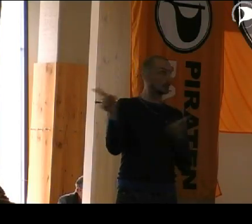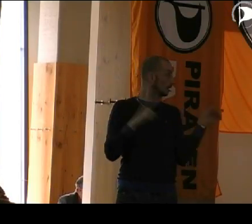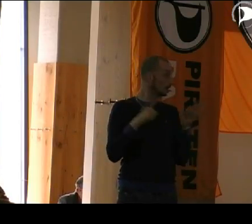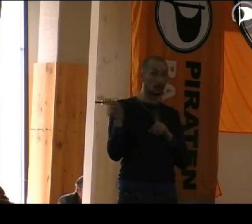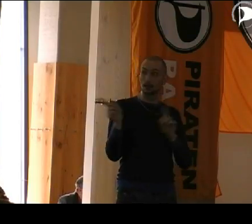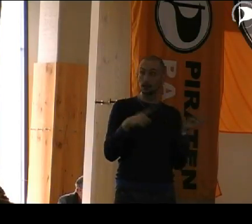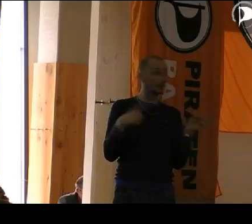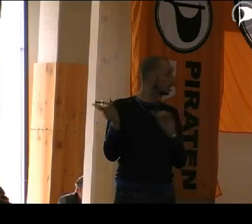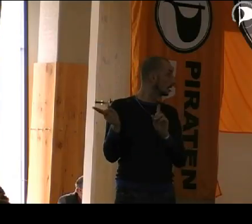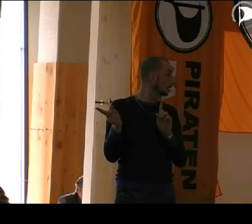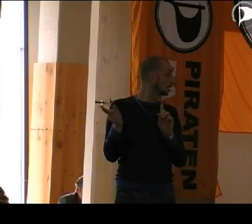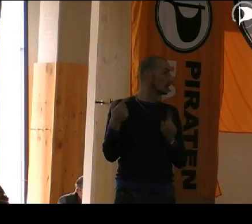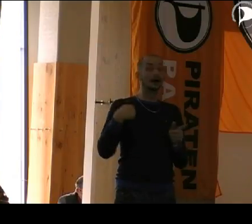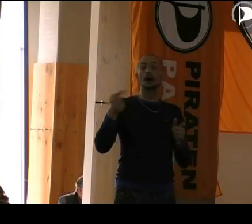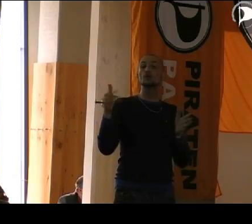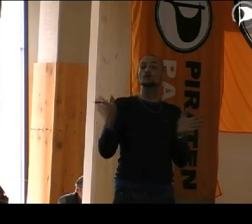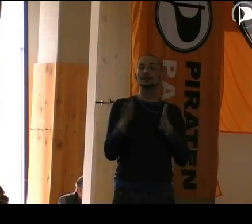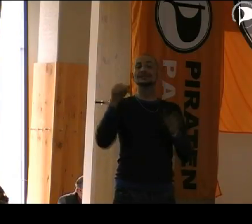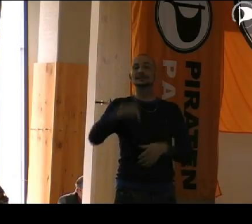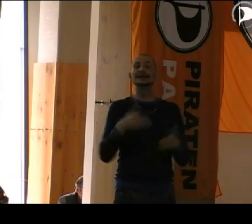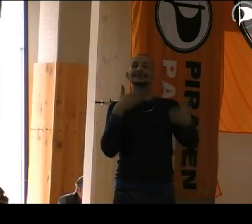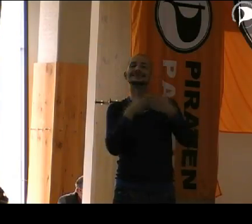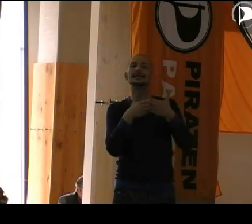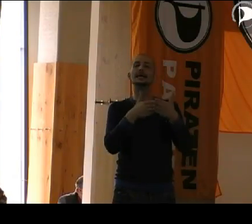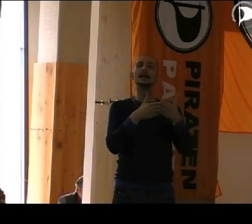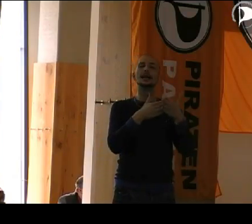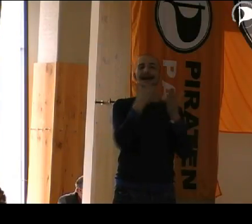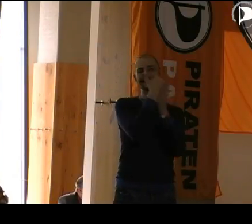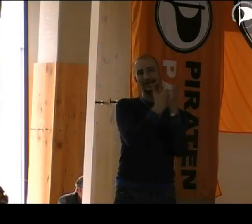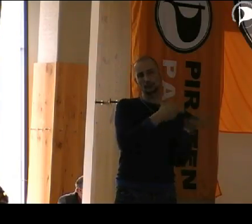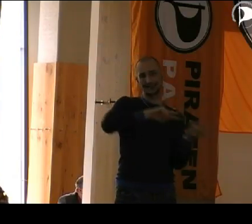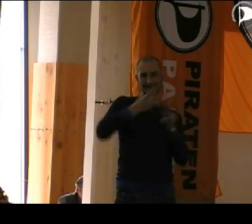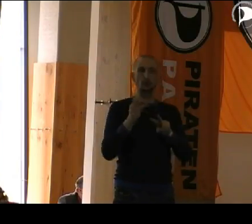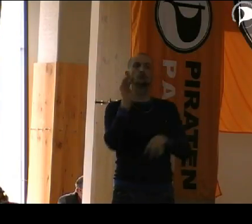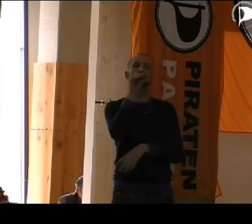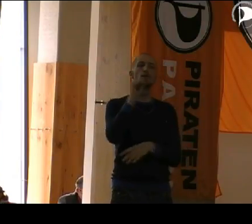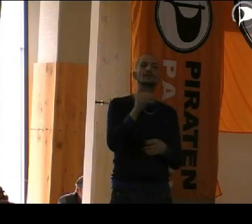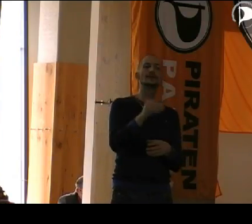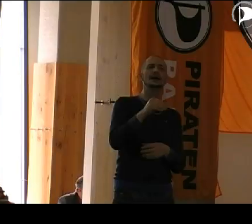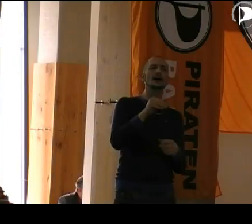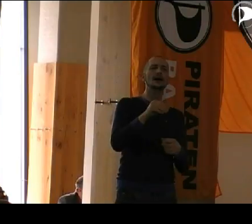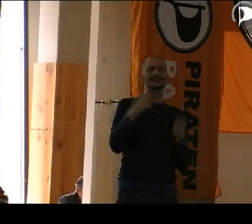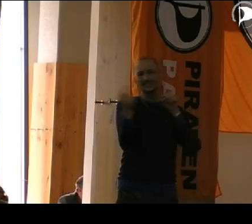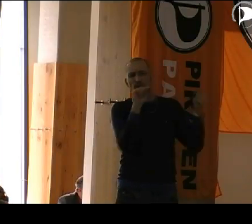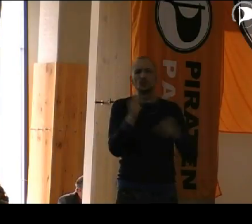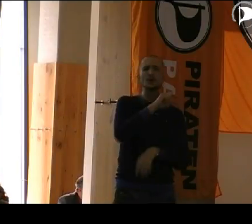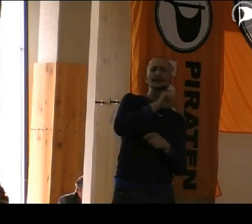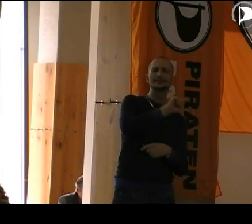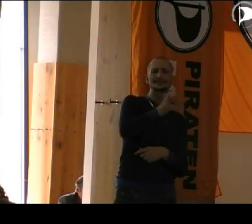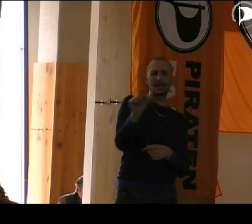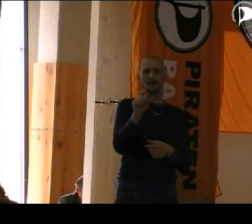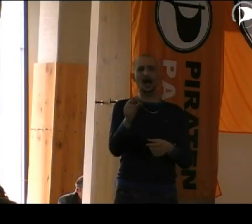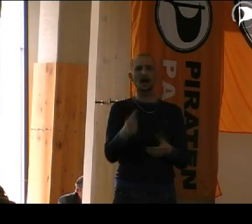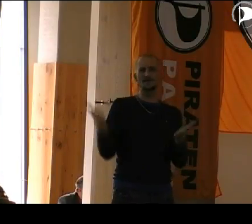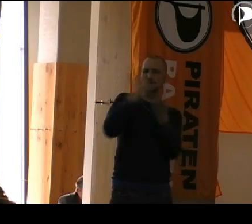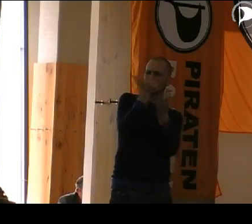ich mache es kurz zieles beitrag erziehungsfragen ihrer künftigen diskussionen über das thema andere vorstände haben sind eigentlich klar